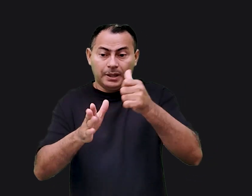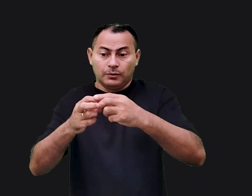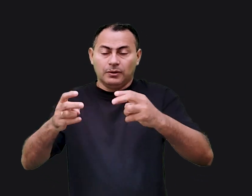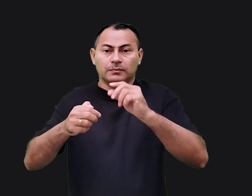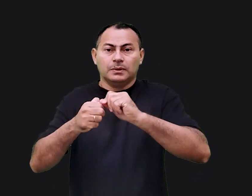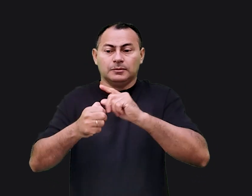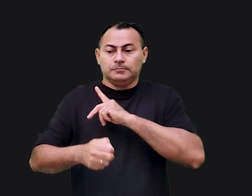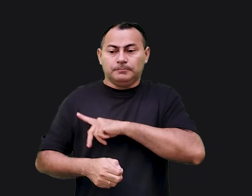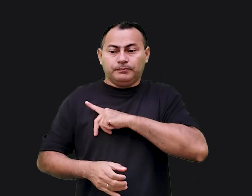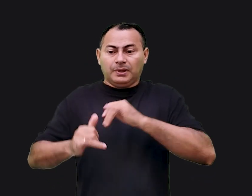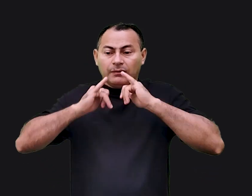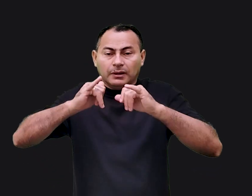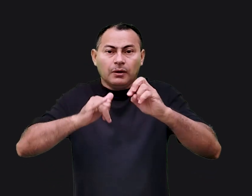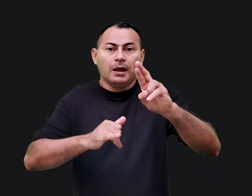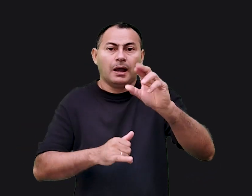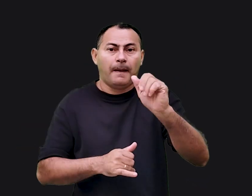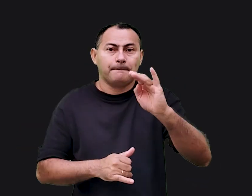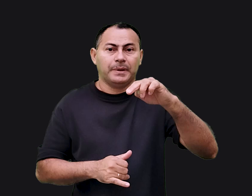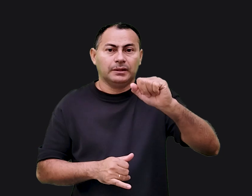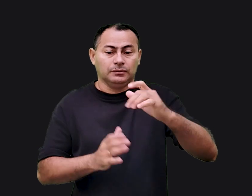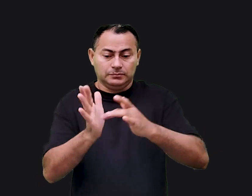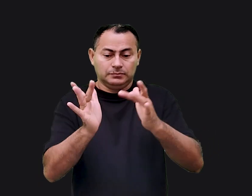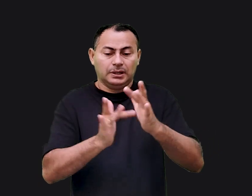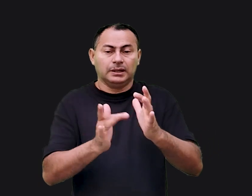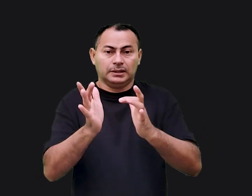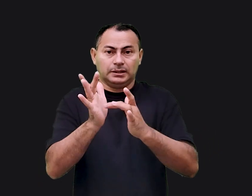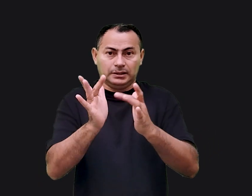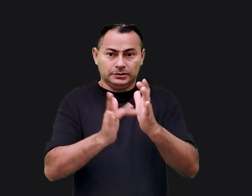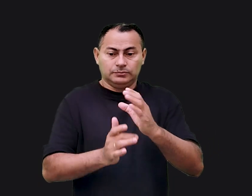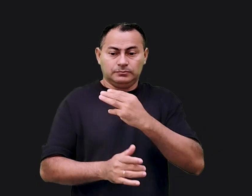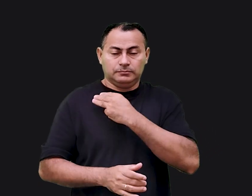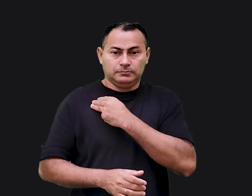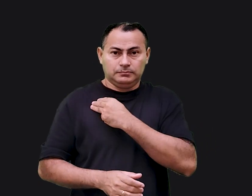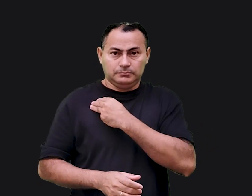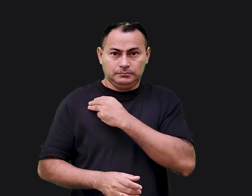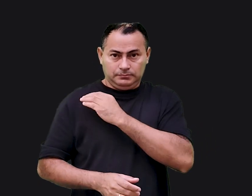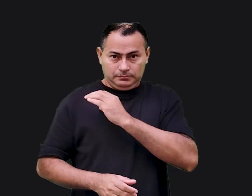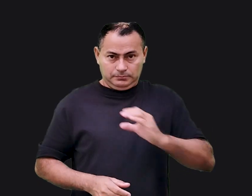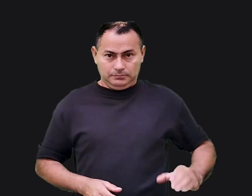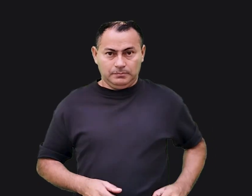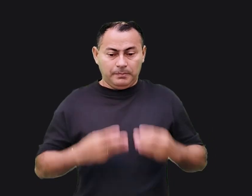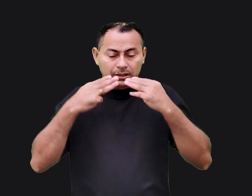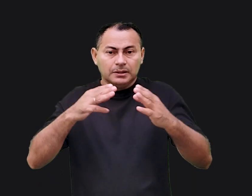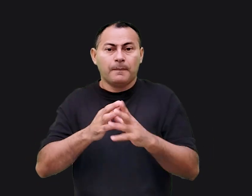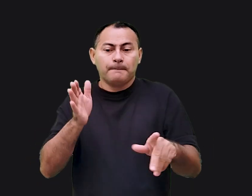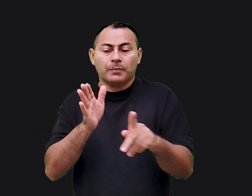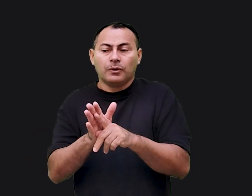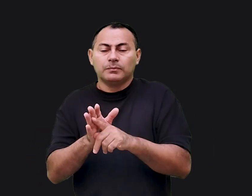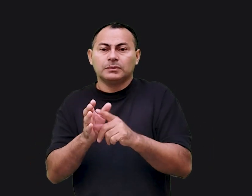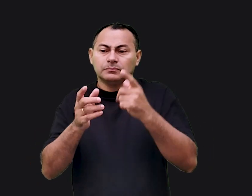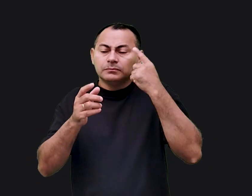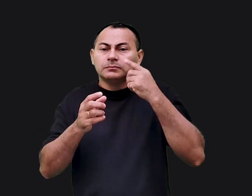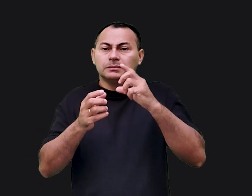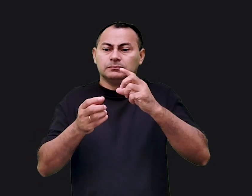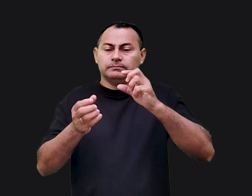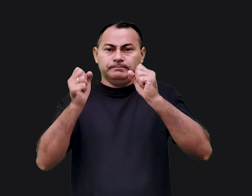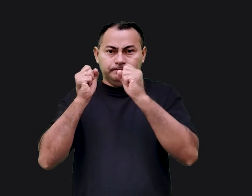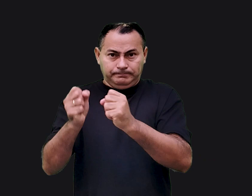Faria seria anunciar aos rabinos que Jesus era o Cristo Messias ele próprio era um Rabino e tinha as credenciais para isso depois